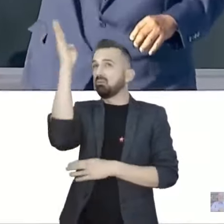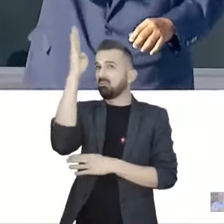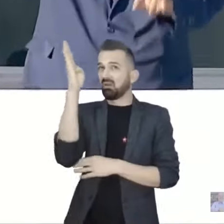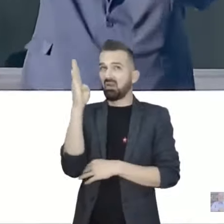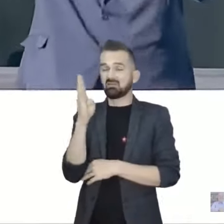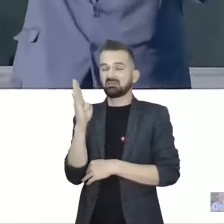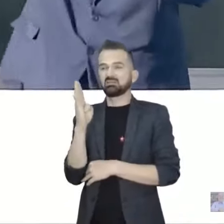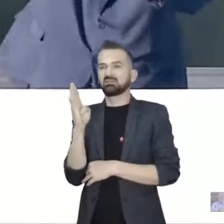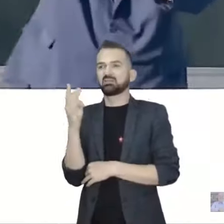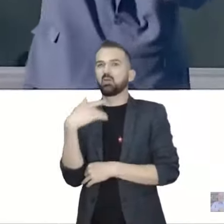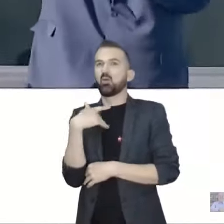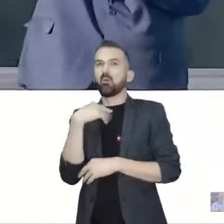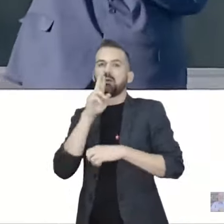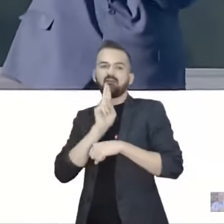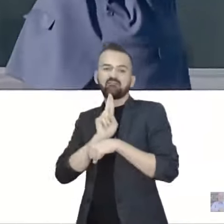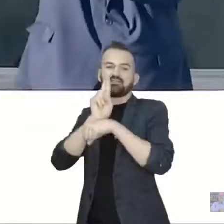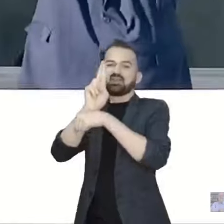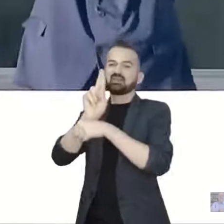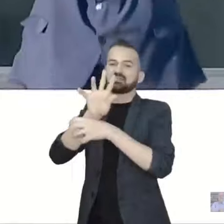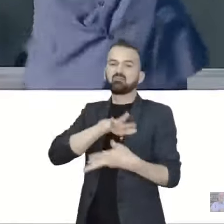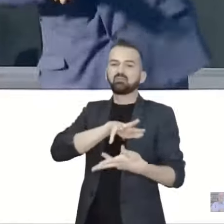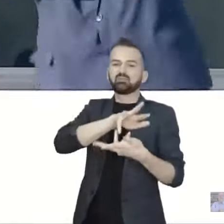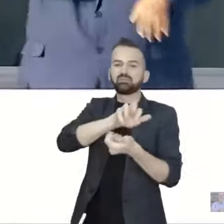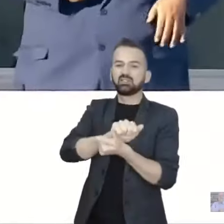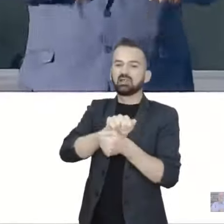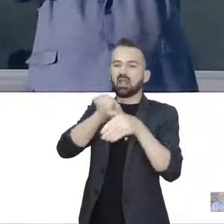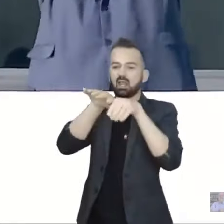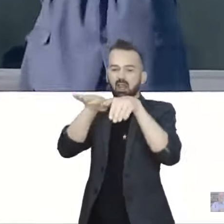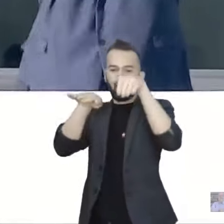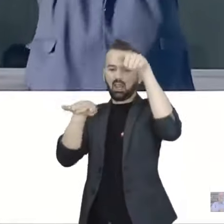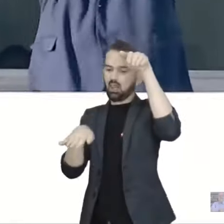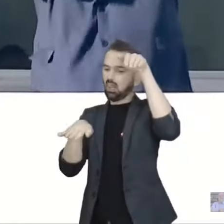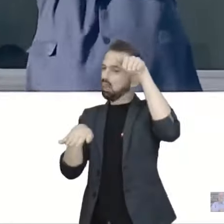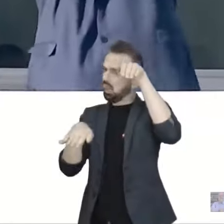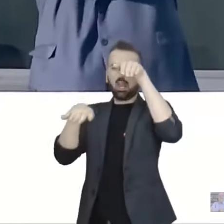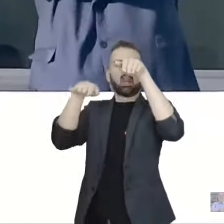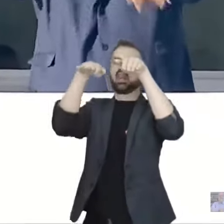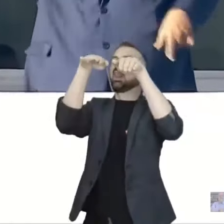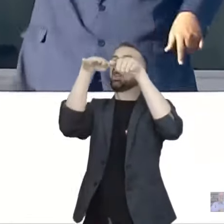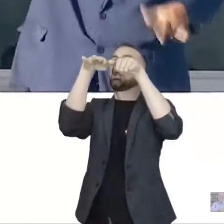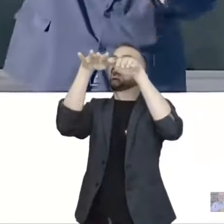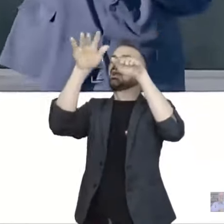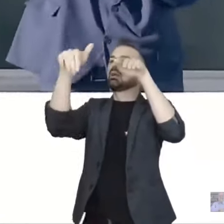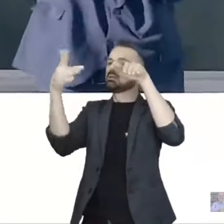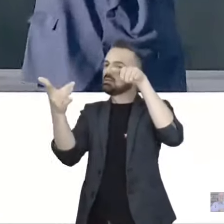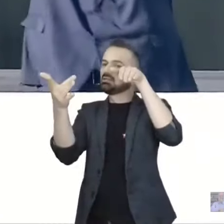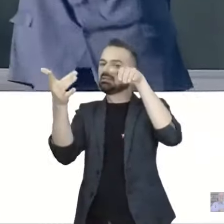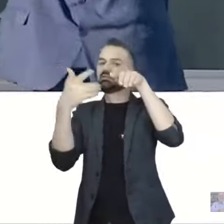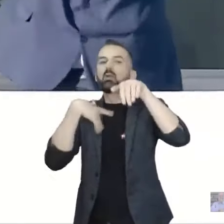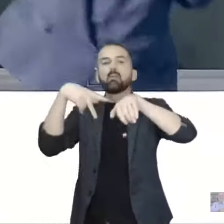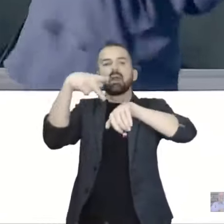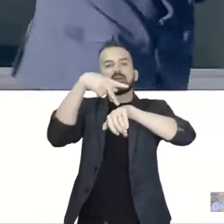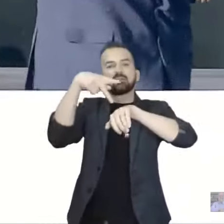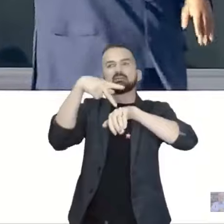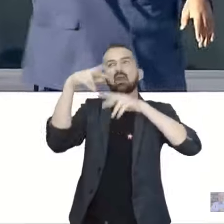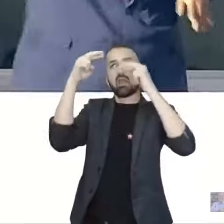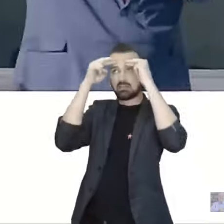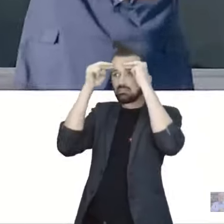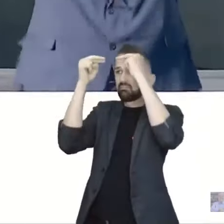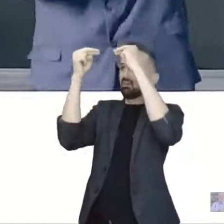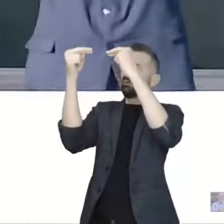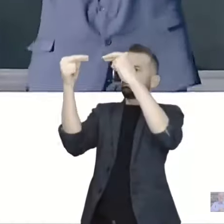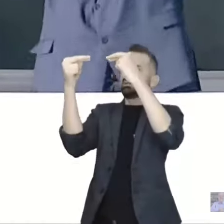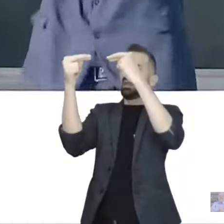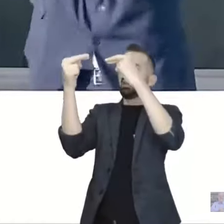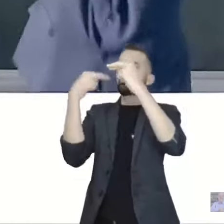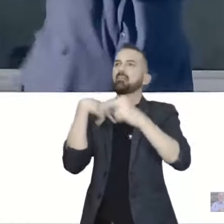referência mundial no combate à desigualdade e à fome e passou a ser internacionalmente respeitado pela sua política